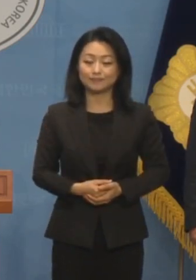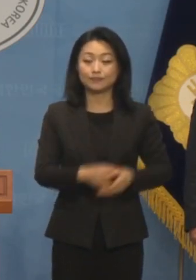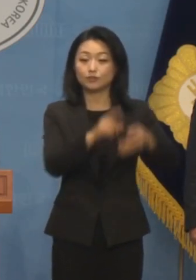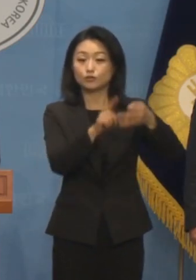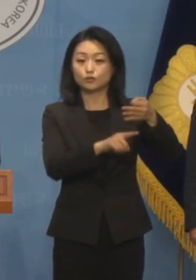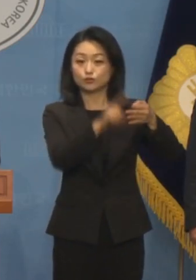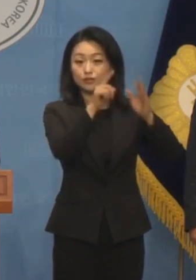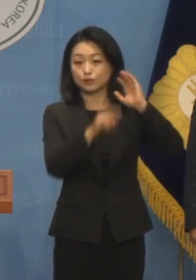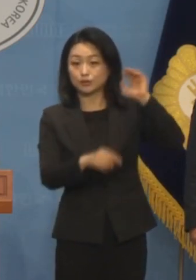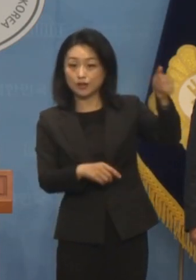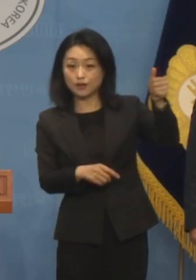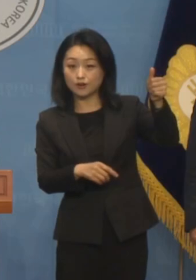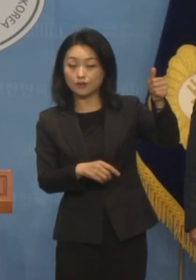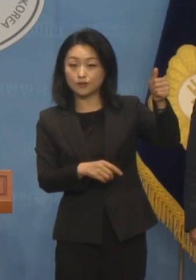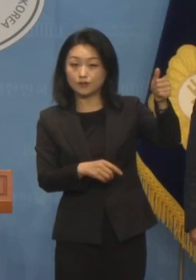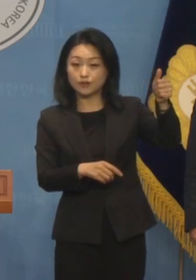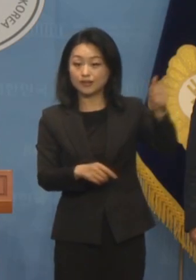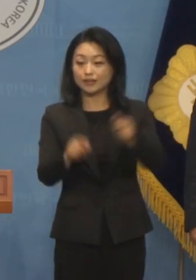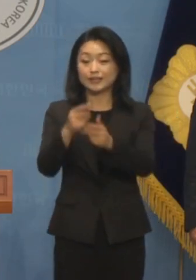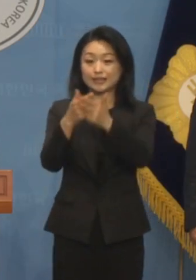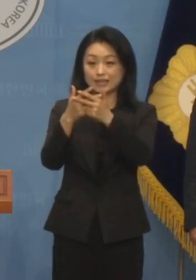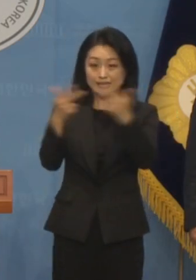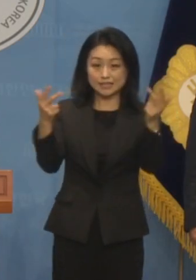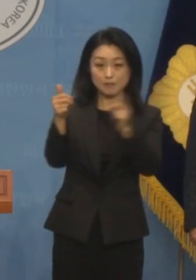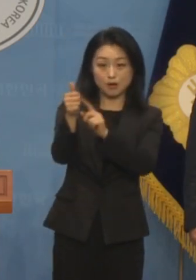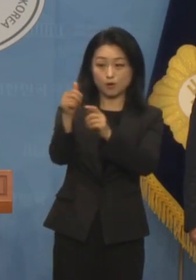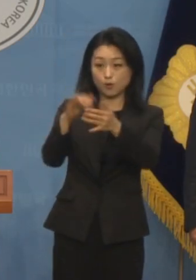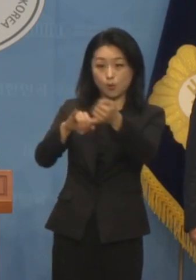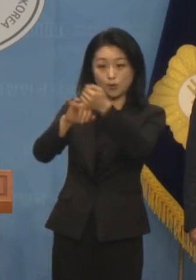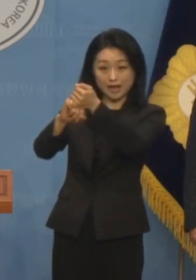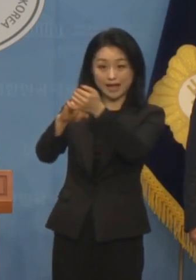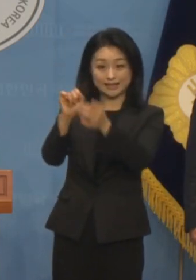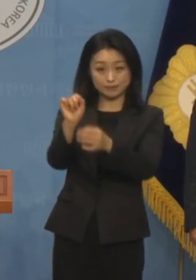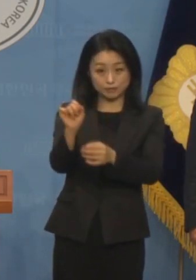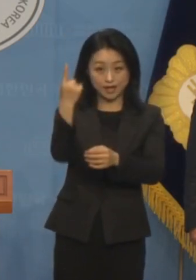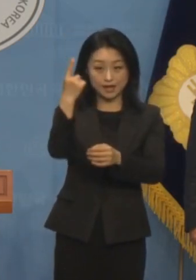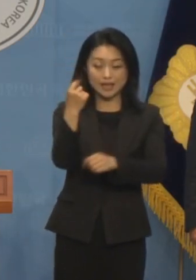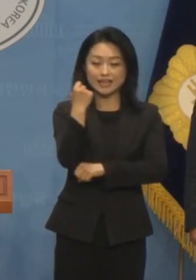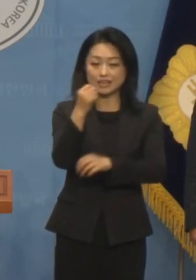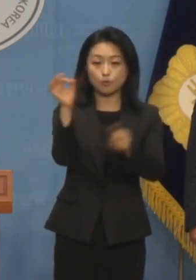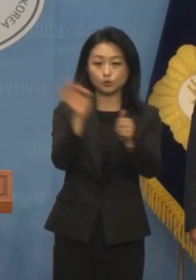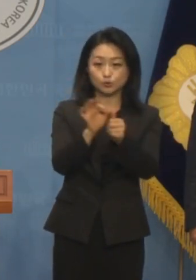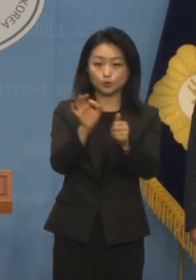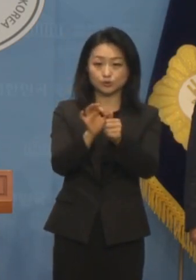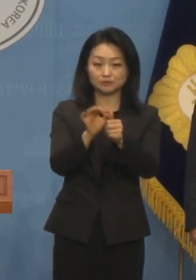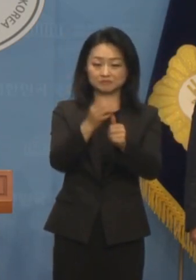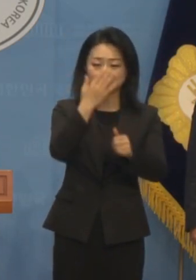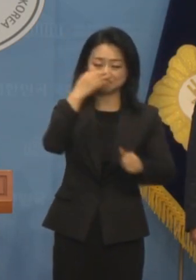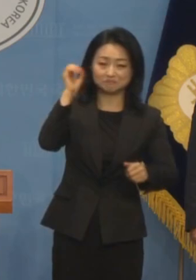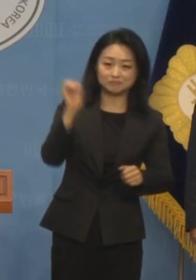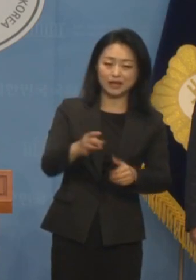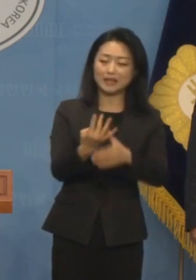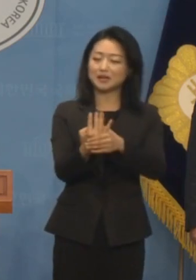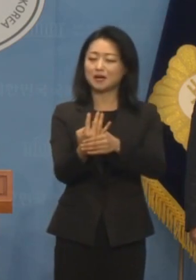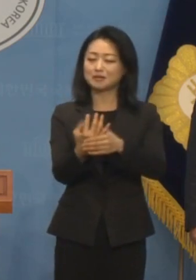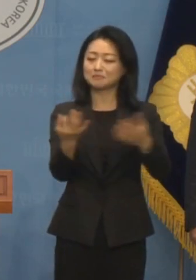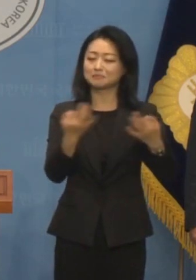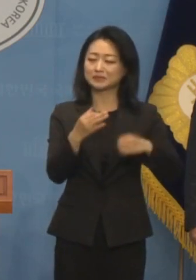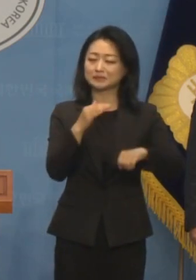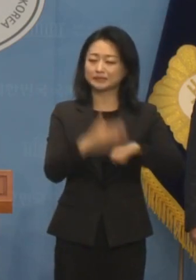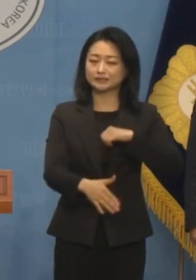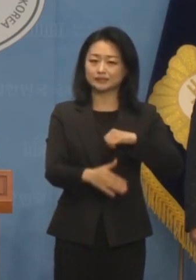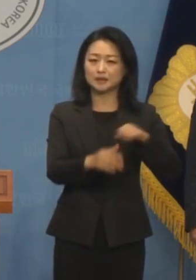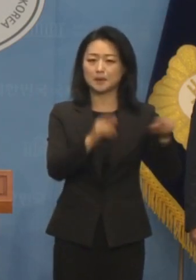윤석열 대통령은 상대 후보였던 이재명 대표의 공약이라는 이유로 기본소득을 단순 현금성 복지로